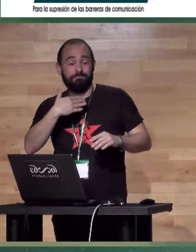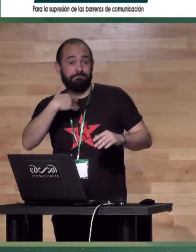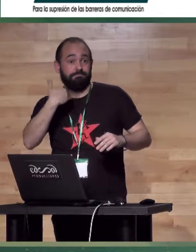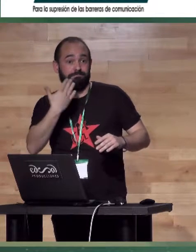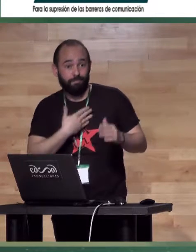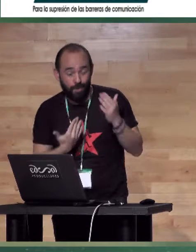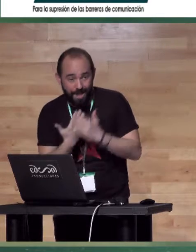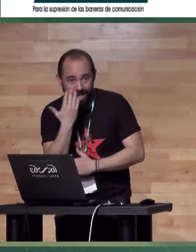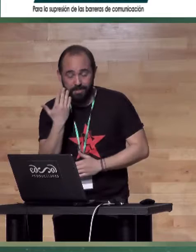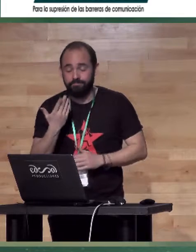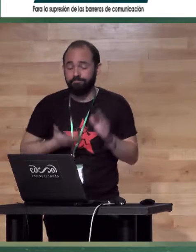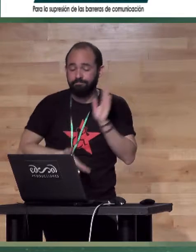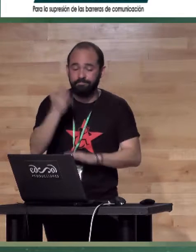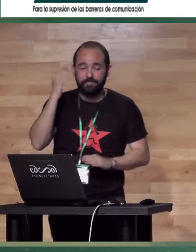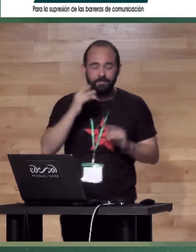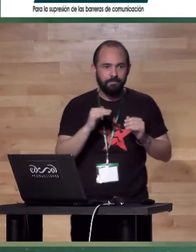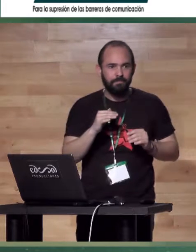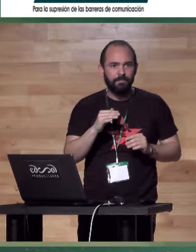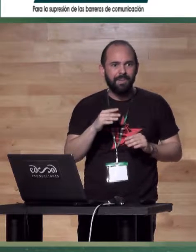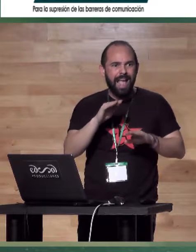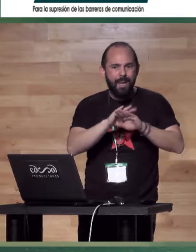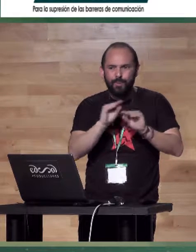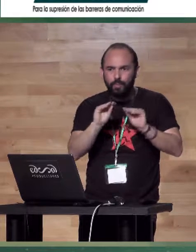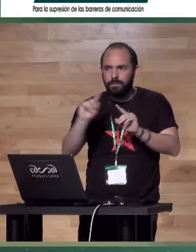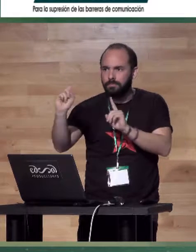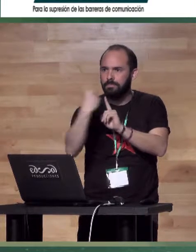Se va a casa y al día siguiente por la mañana